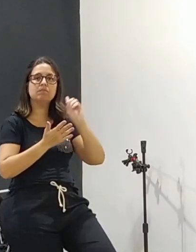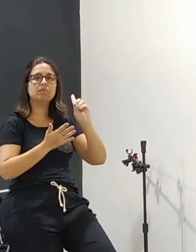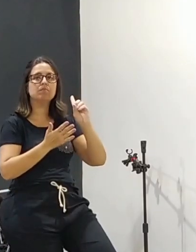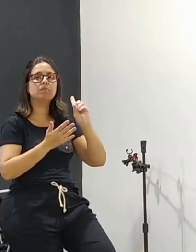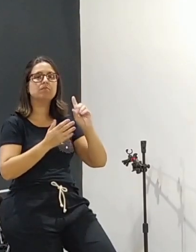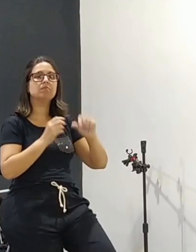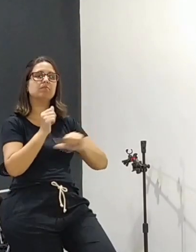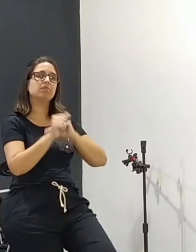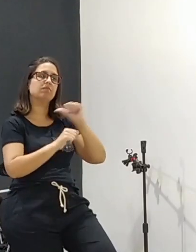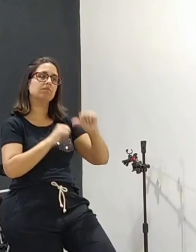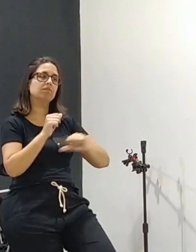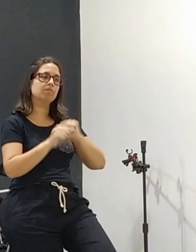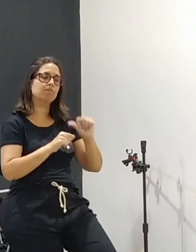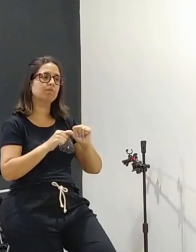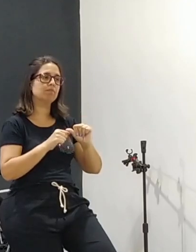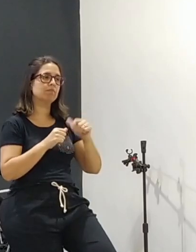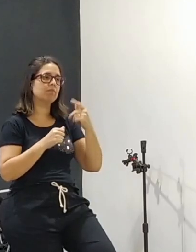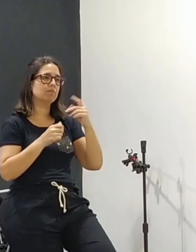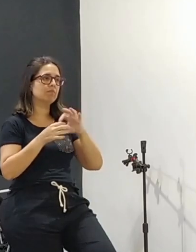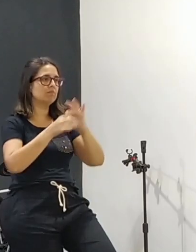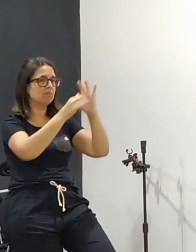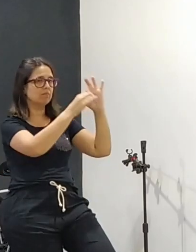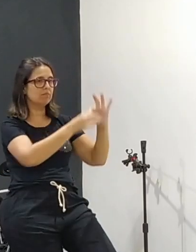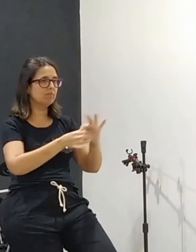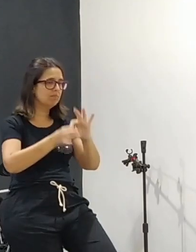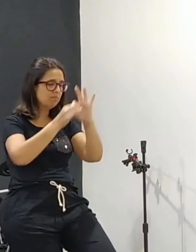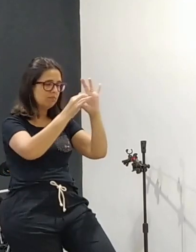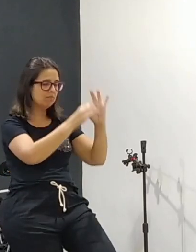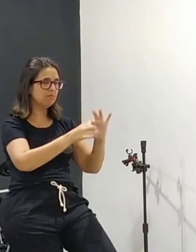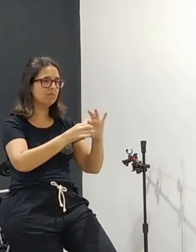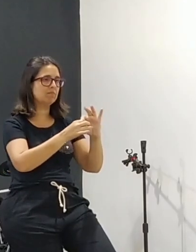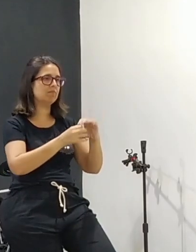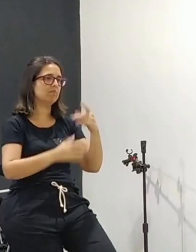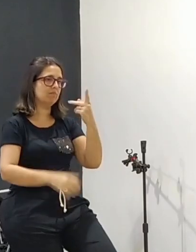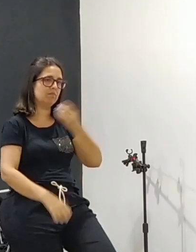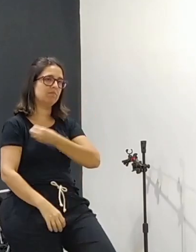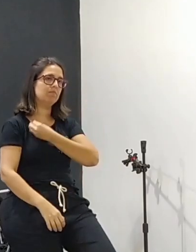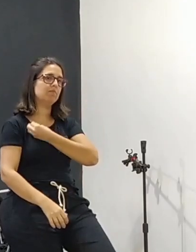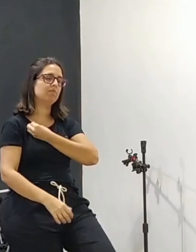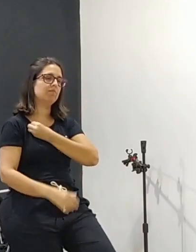quer restaurar essa aliança contigo. Aleluia!